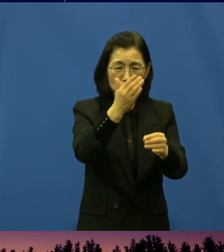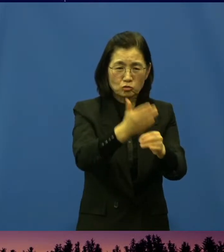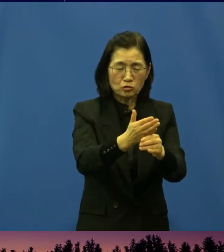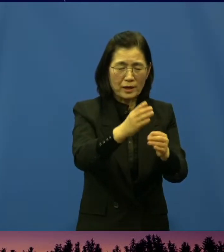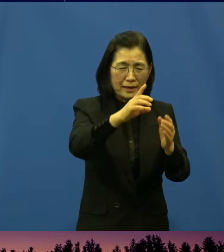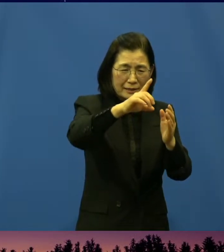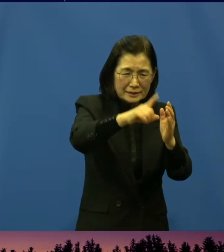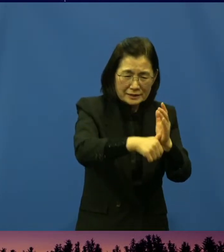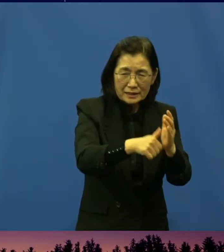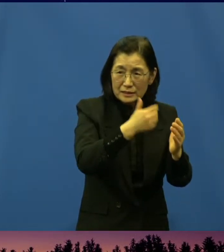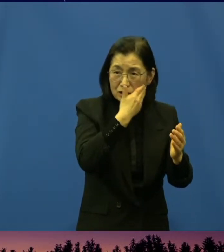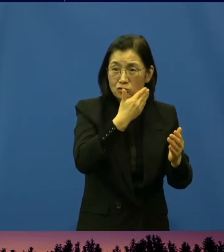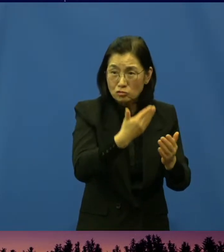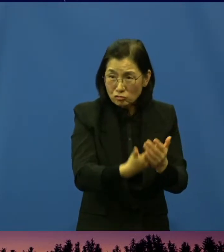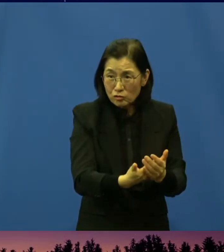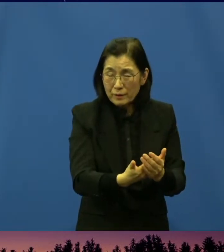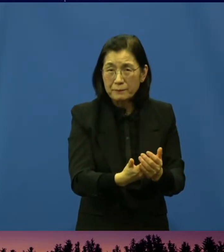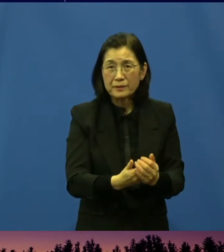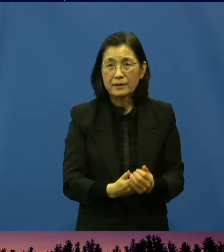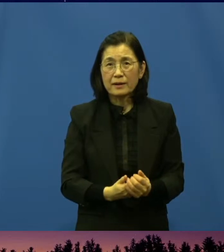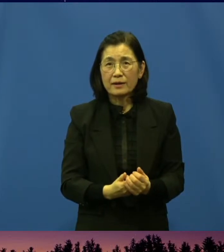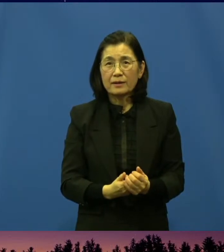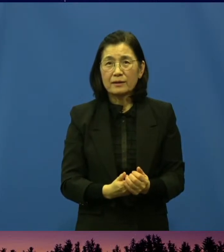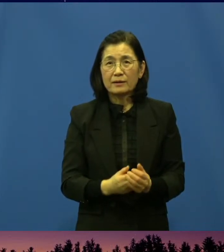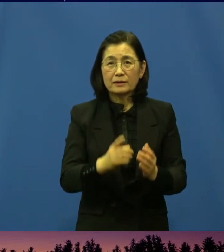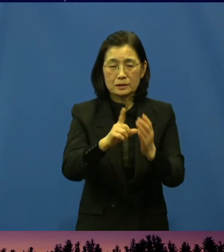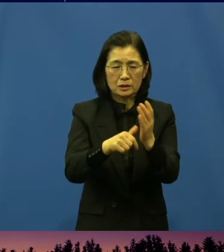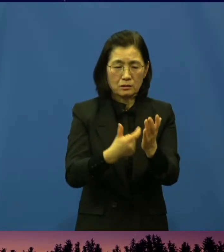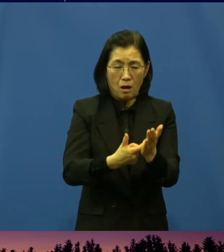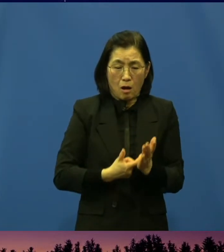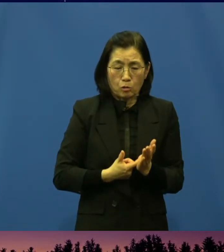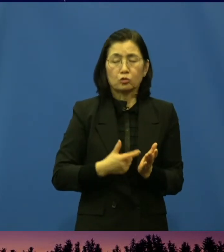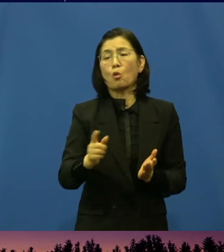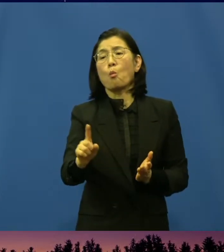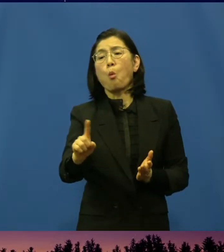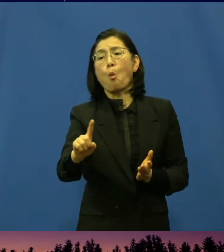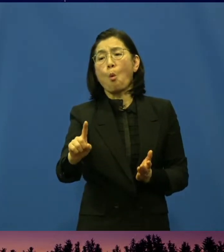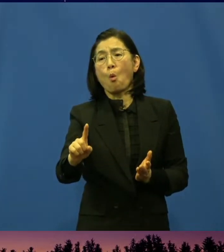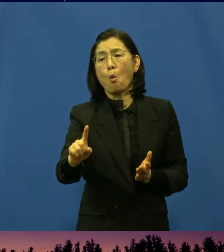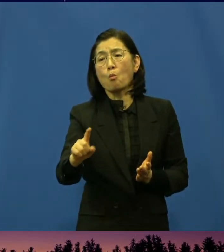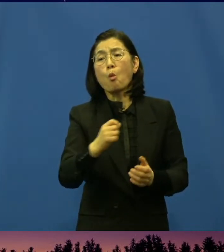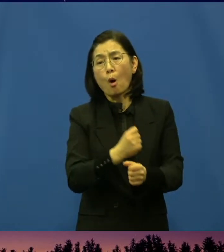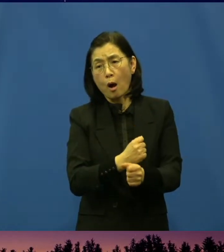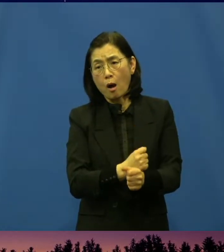들어가죠. 그 시간을 아껴서 뭘 할 거냐는 거죠.